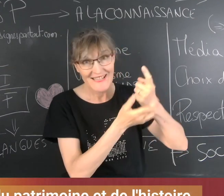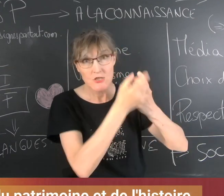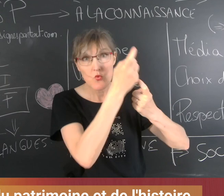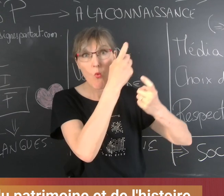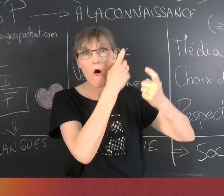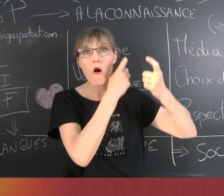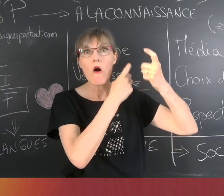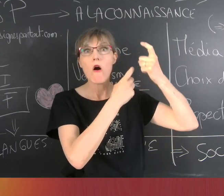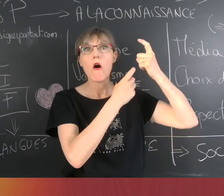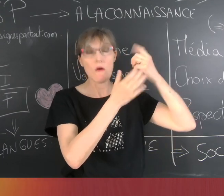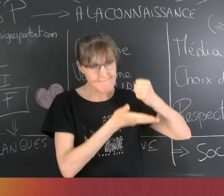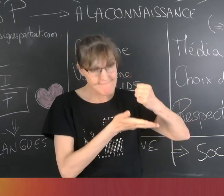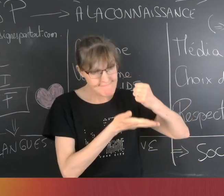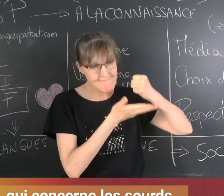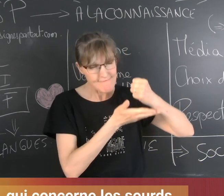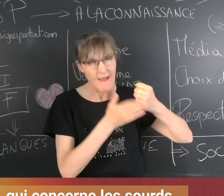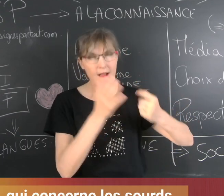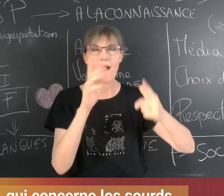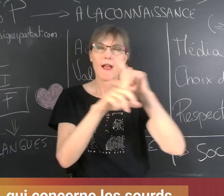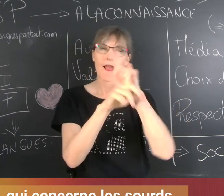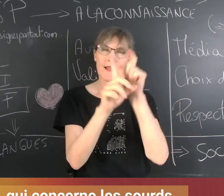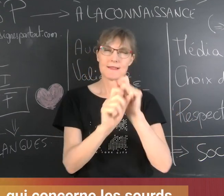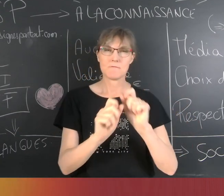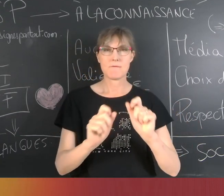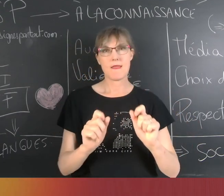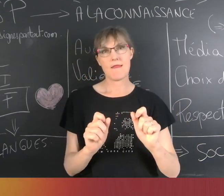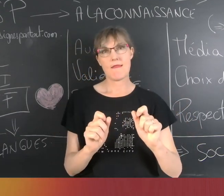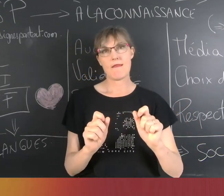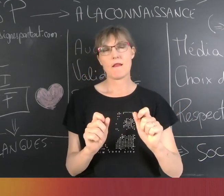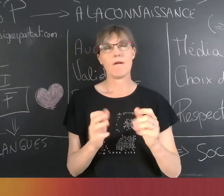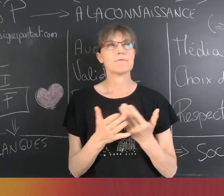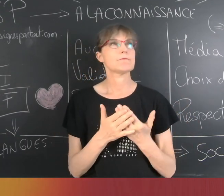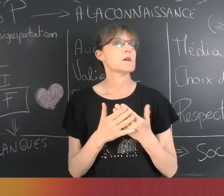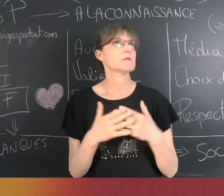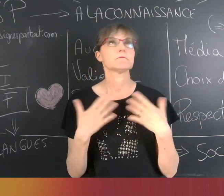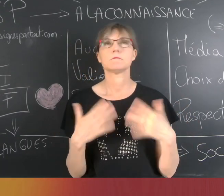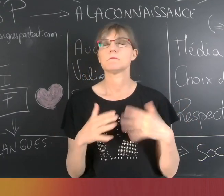du patrimoine et de l'histoire qui concerne les sourds.